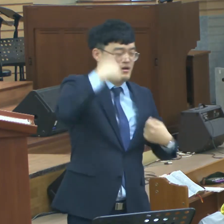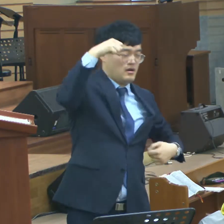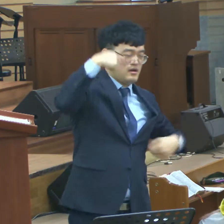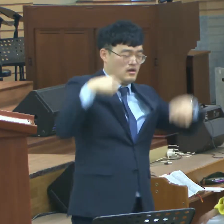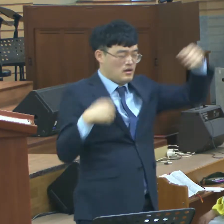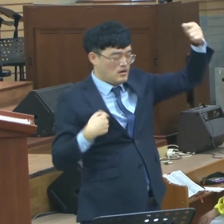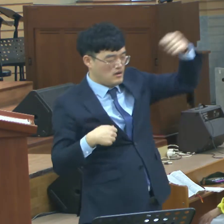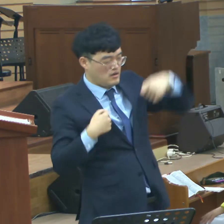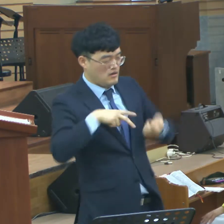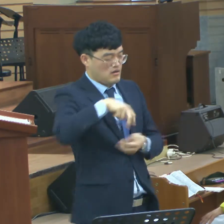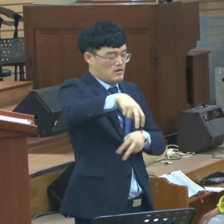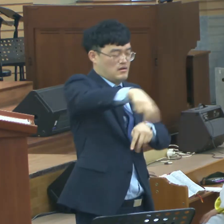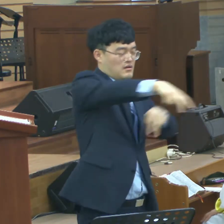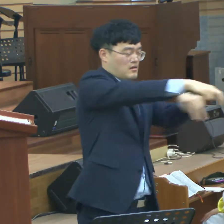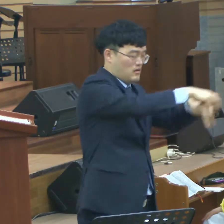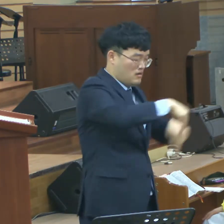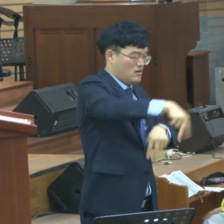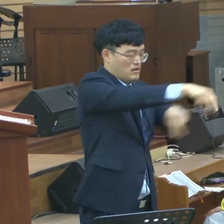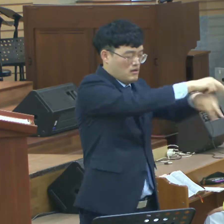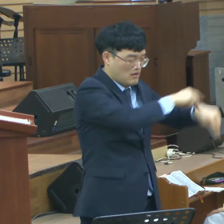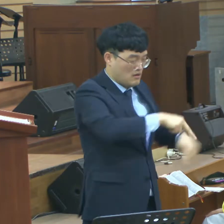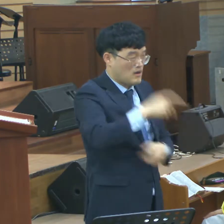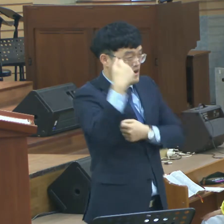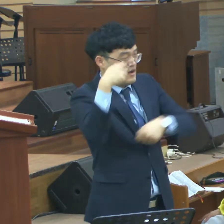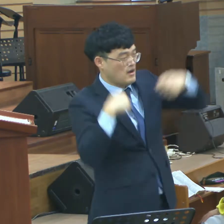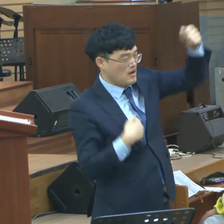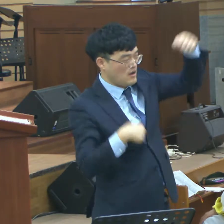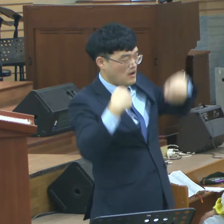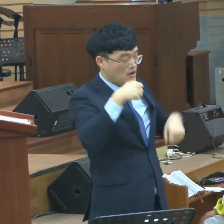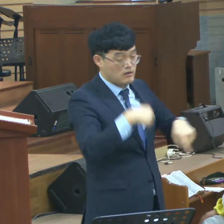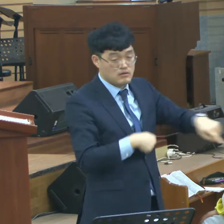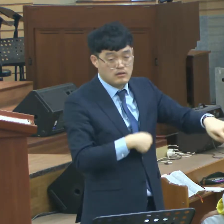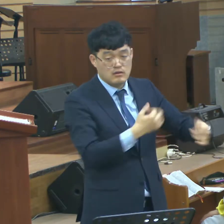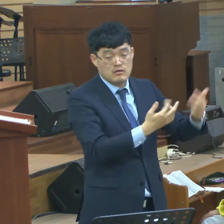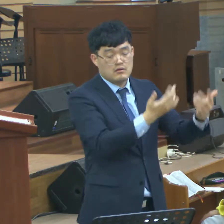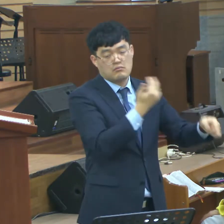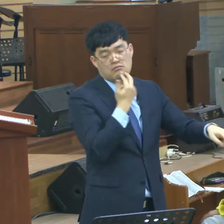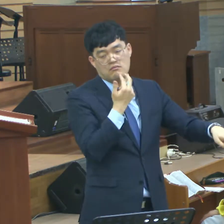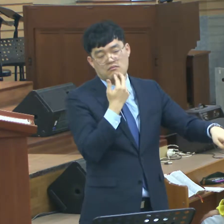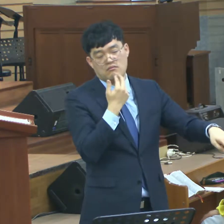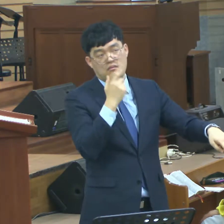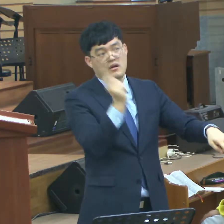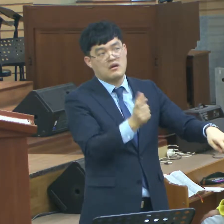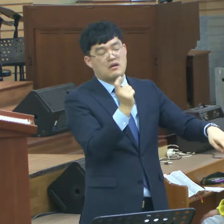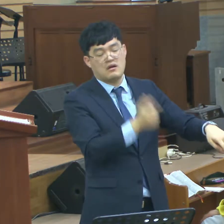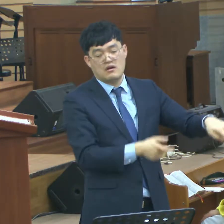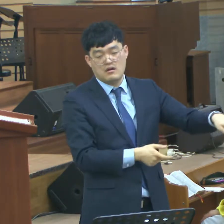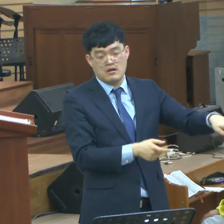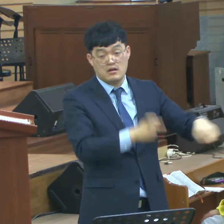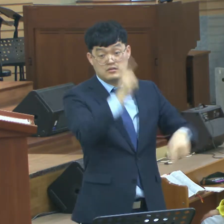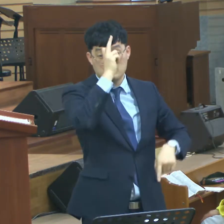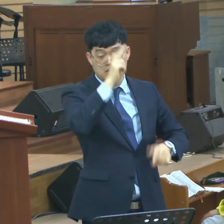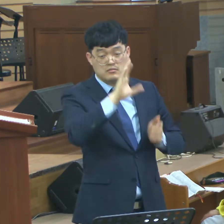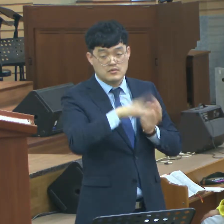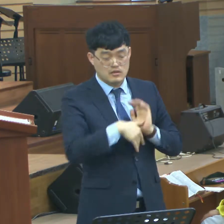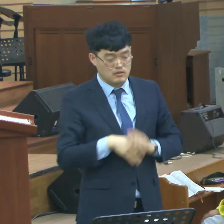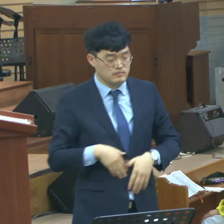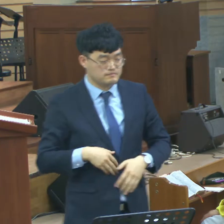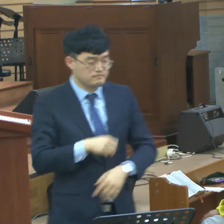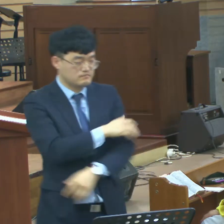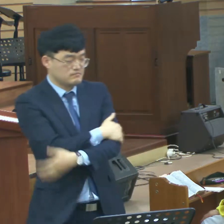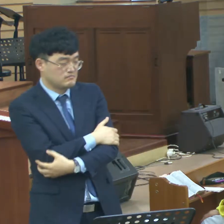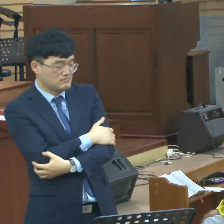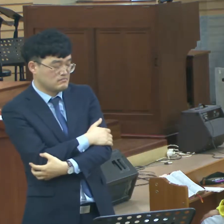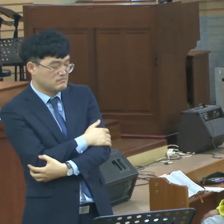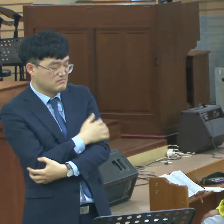막 춤도 추고 주문도 외우고 여러분 불이 안 내립니까? 점심때가 됐으니까 엘리야가